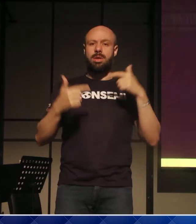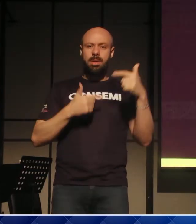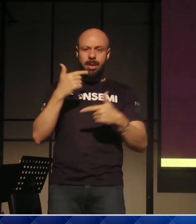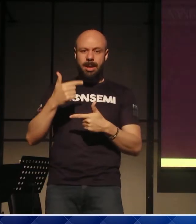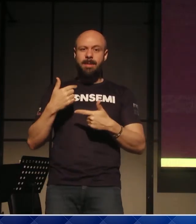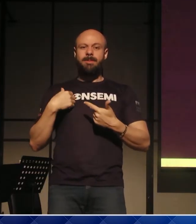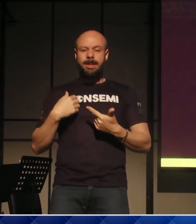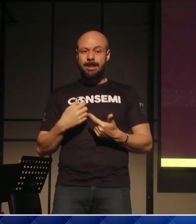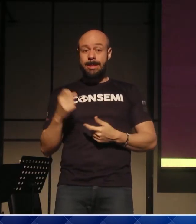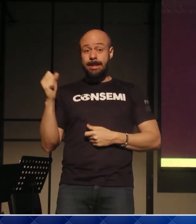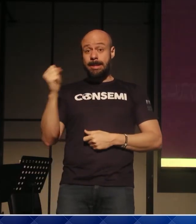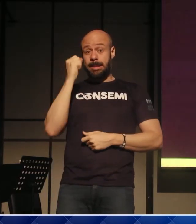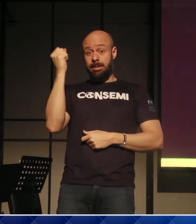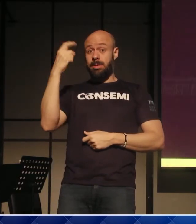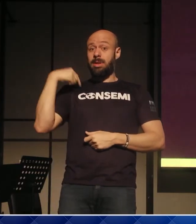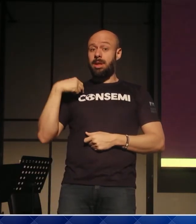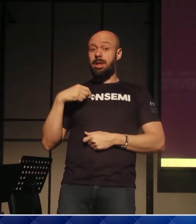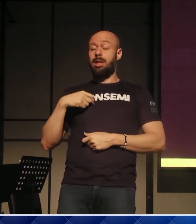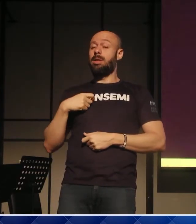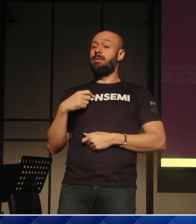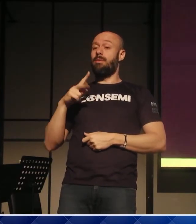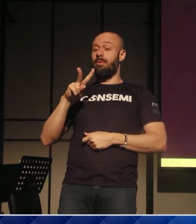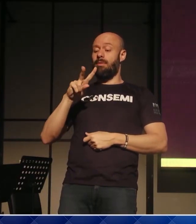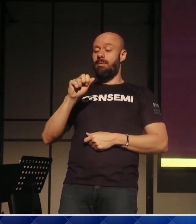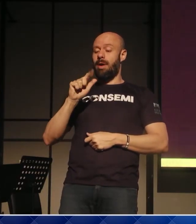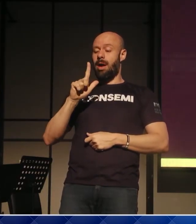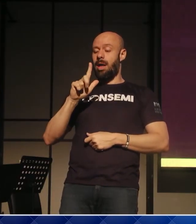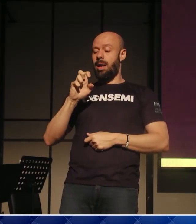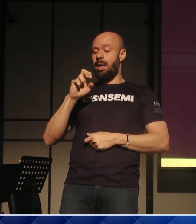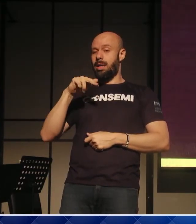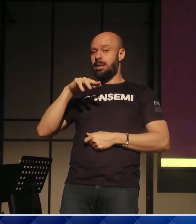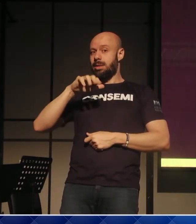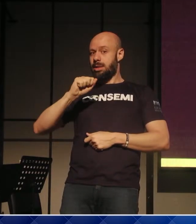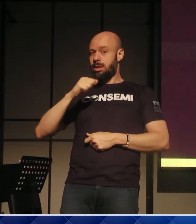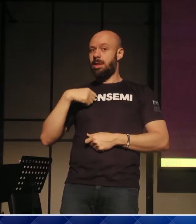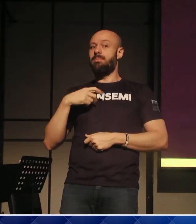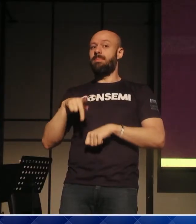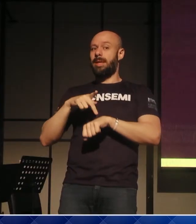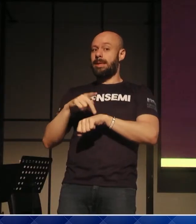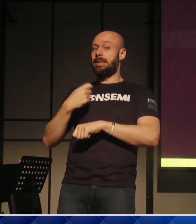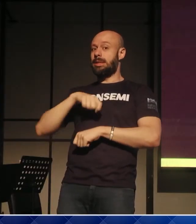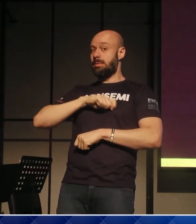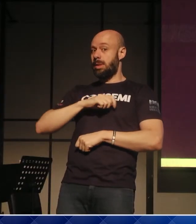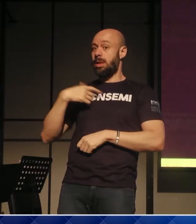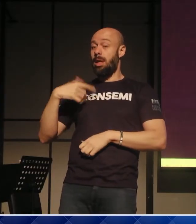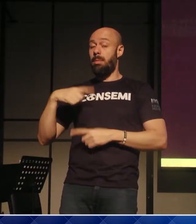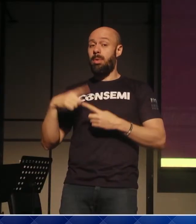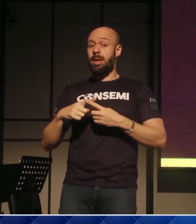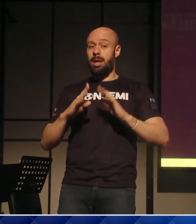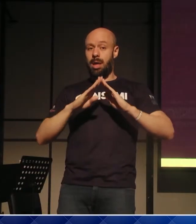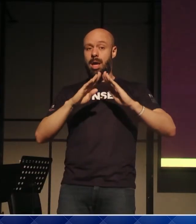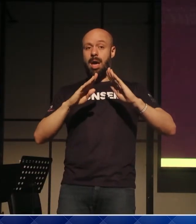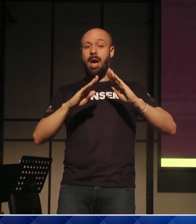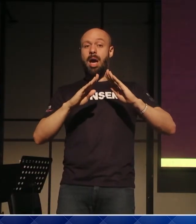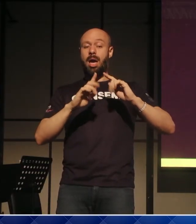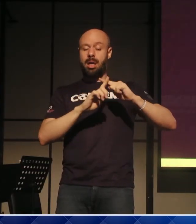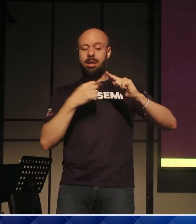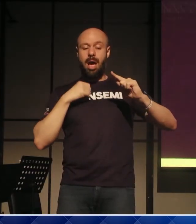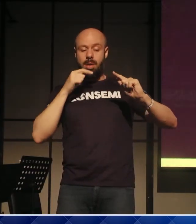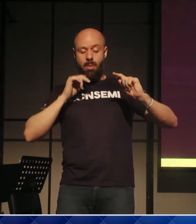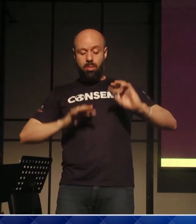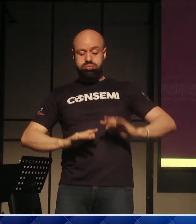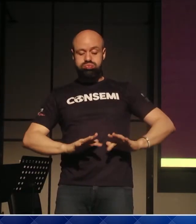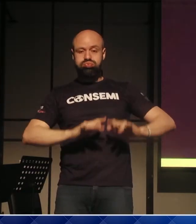muito difícil aqui em Valência, na Espanha, onde a nossa congregação ficou completamente inundada. Mas graças